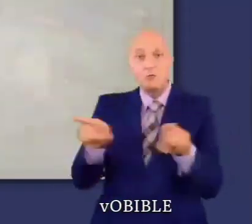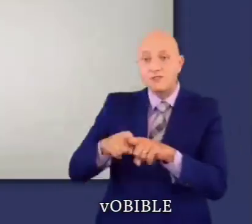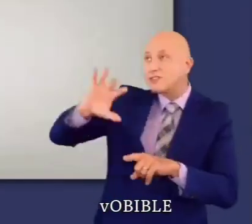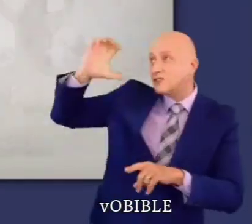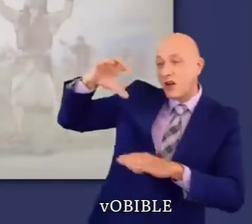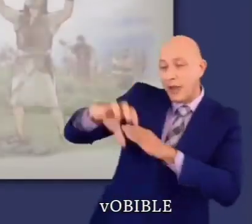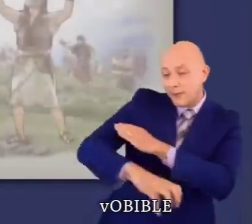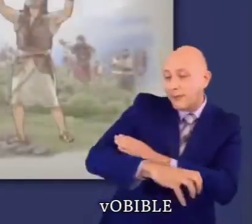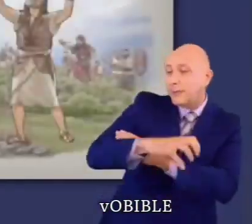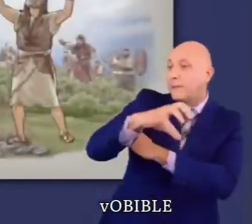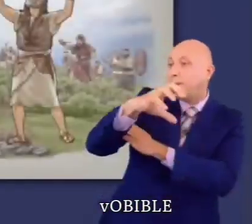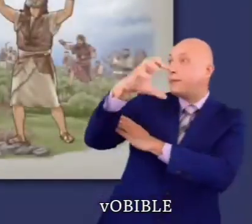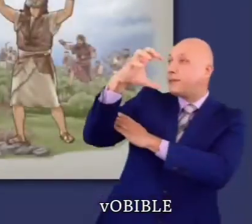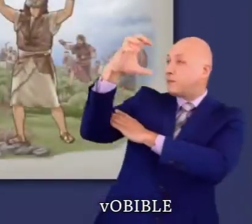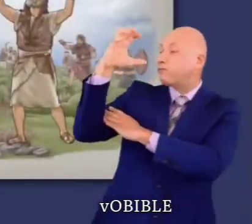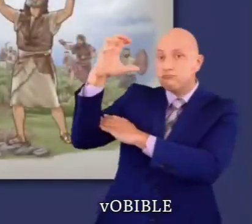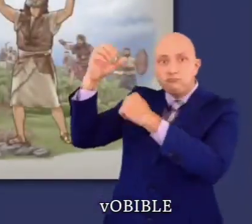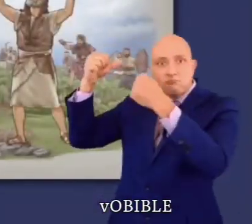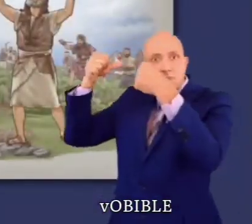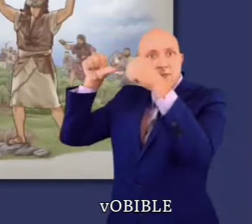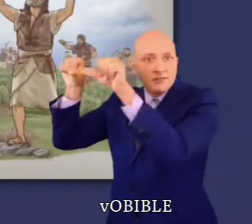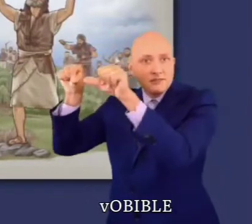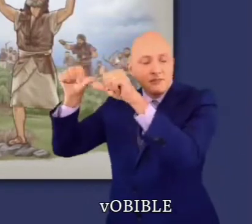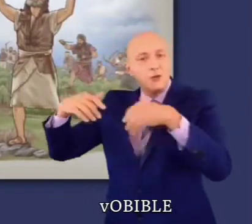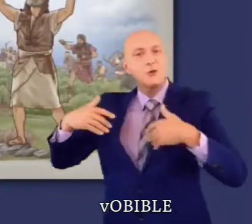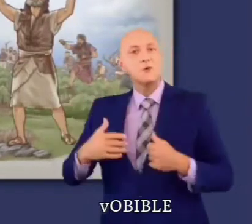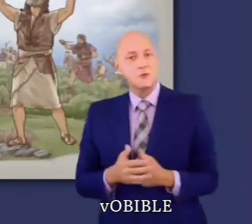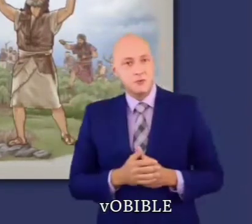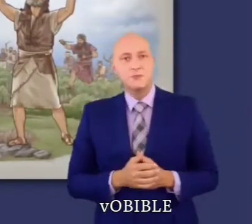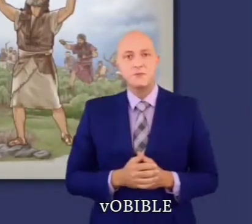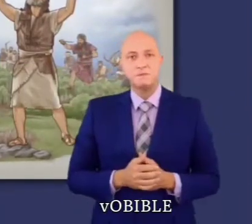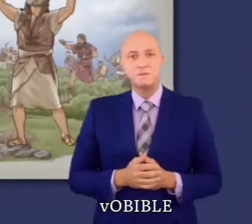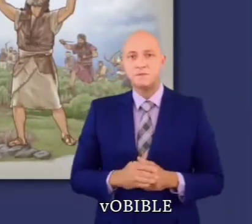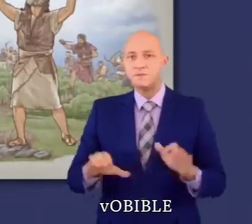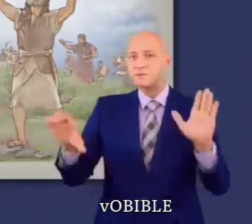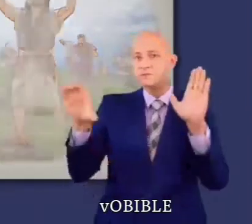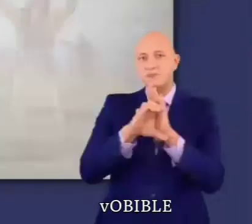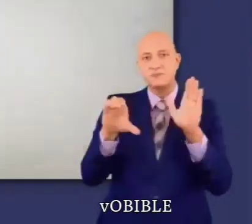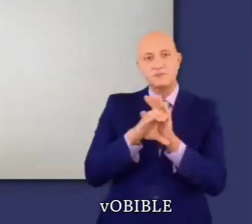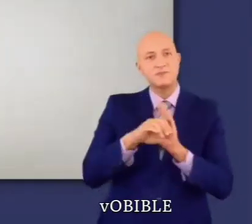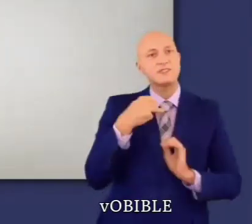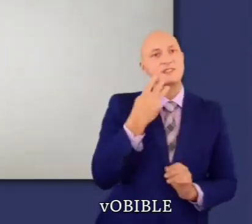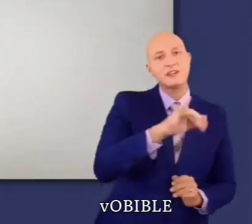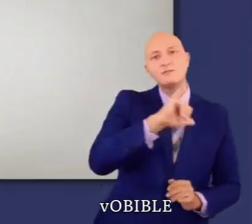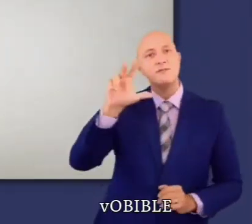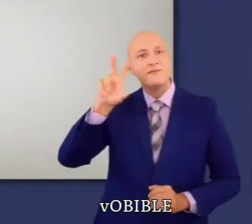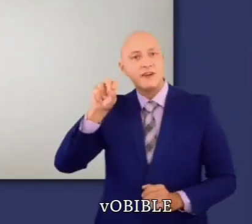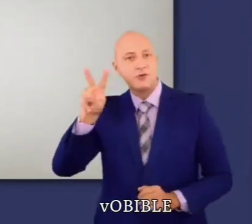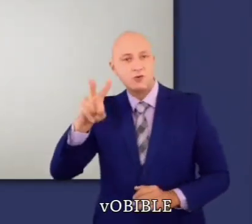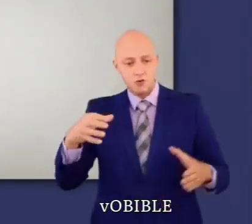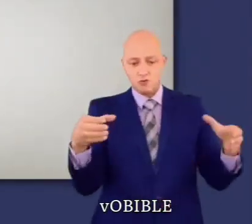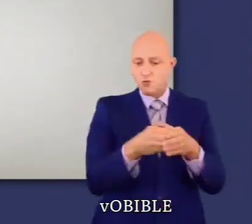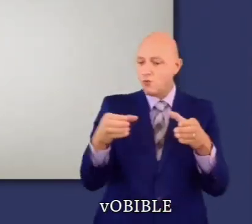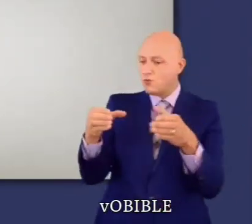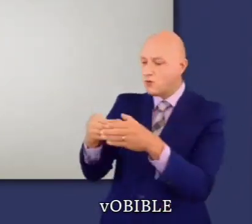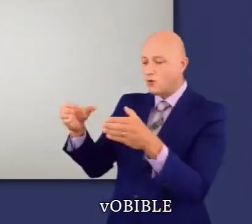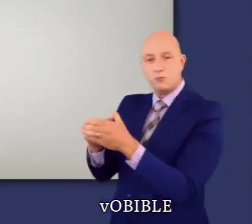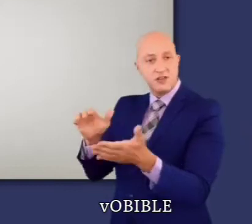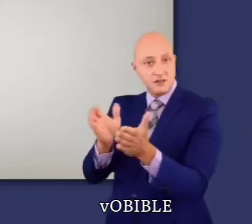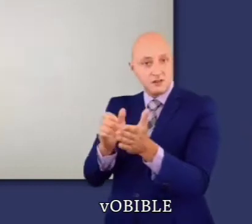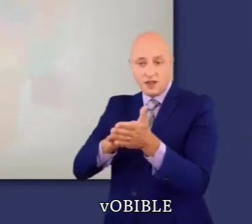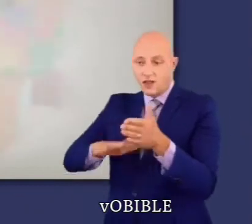mont Ébal. Dans le chapitre 9, les Gabaonites trompent Josué pour qu'il passe un accord de paix avec eux,